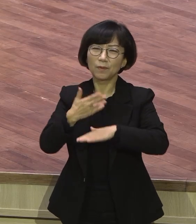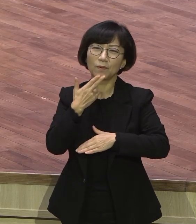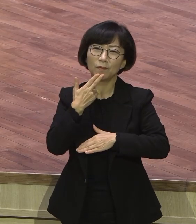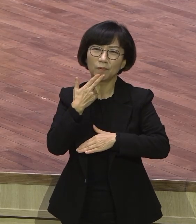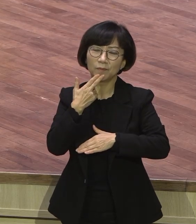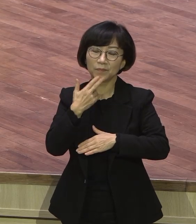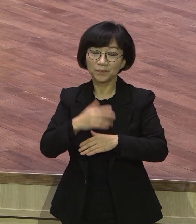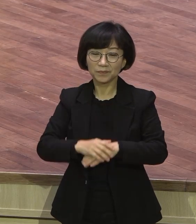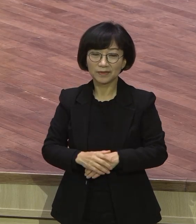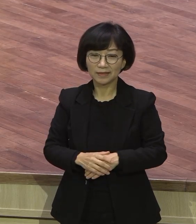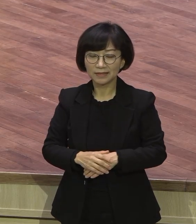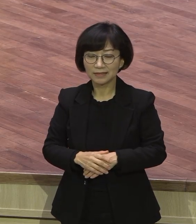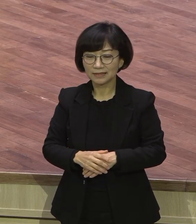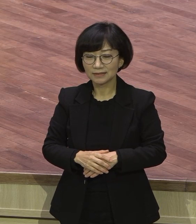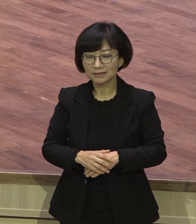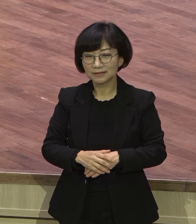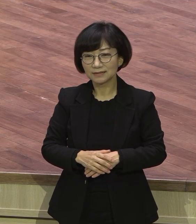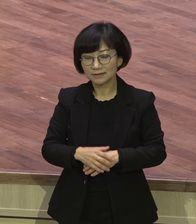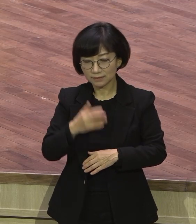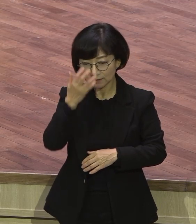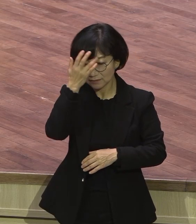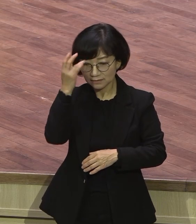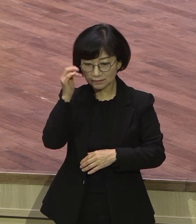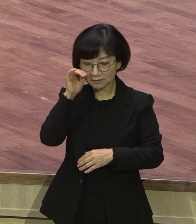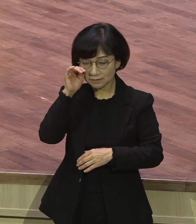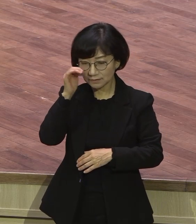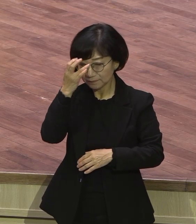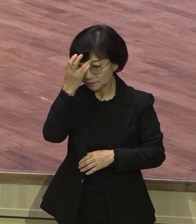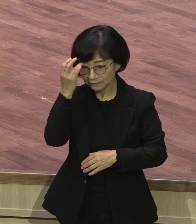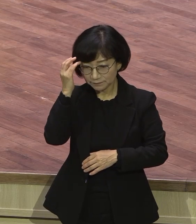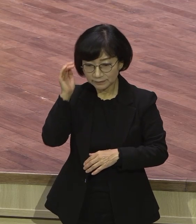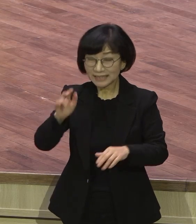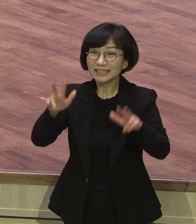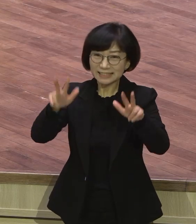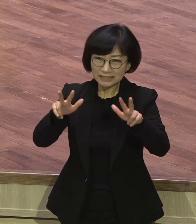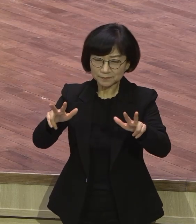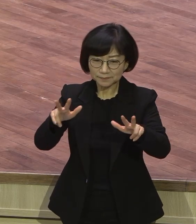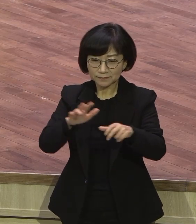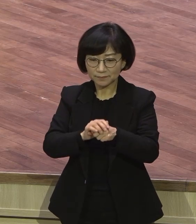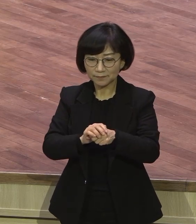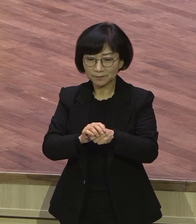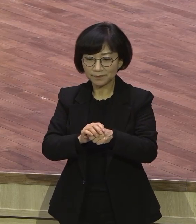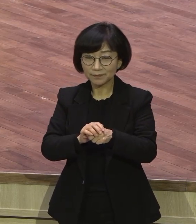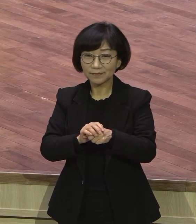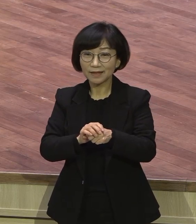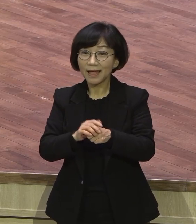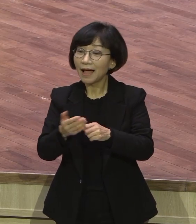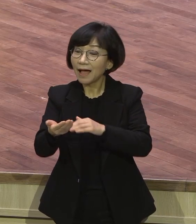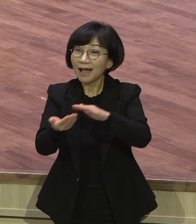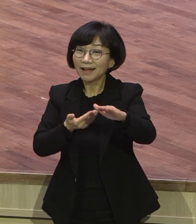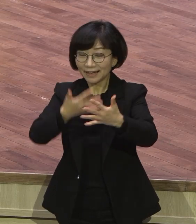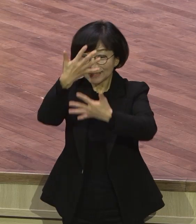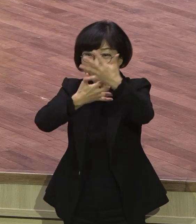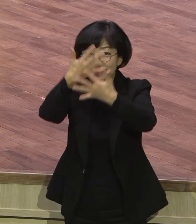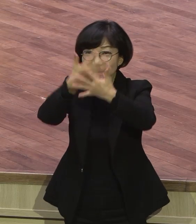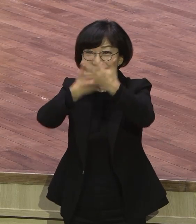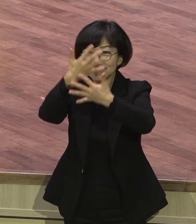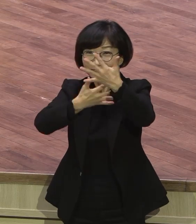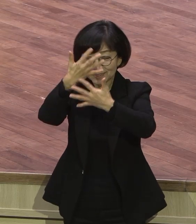무감각한 삶을 새롭게 바꾸는 뜻도 있어요. 아까 우리 가족들이 예배